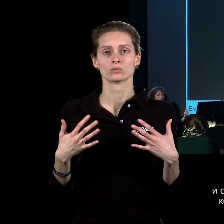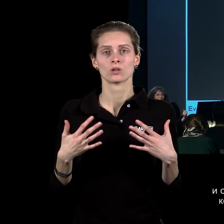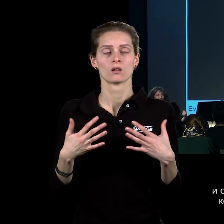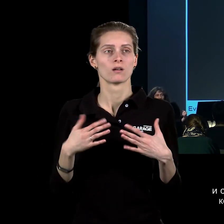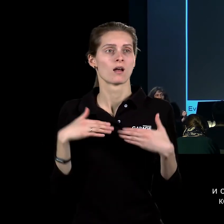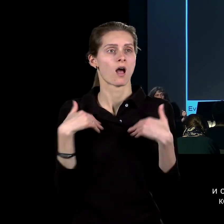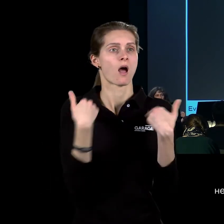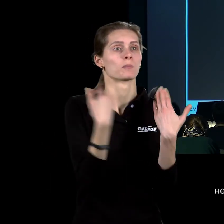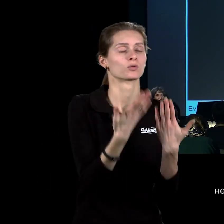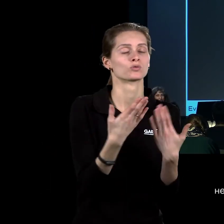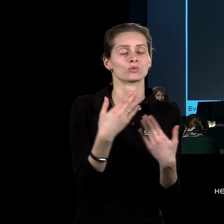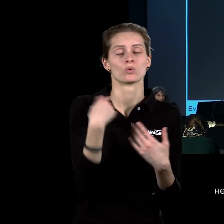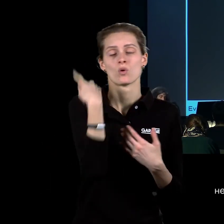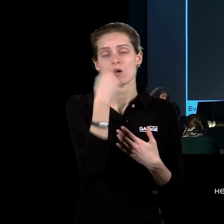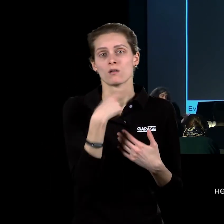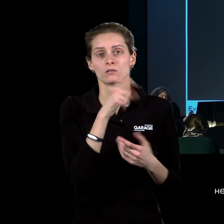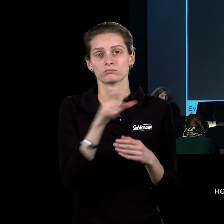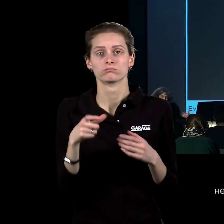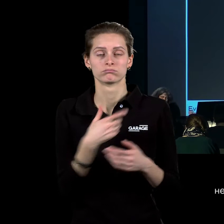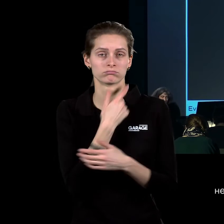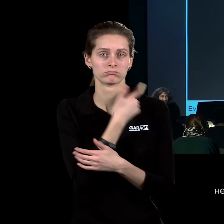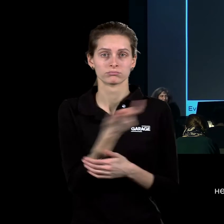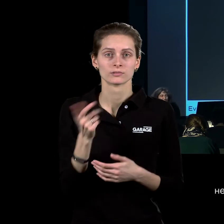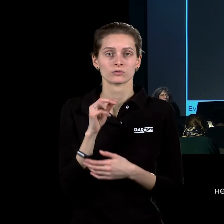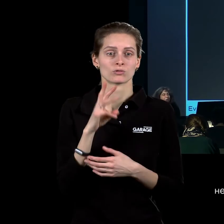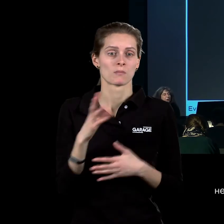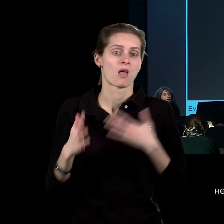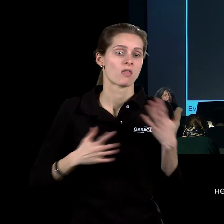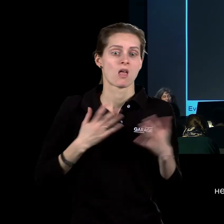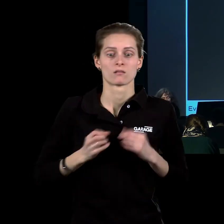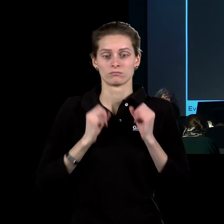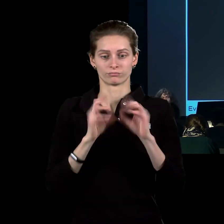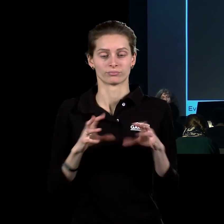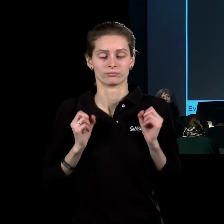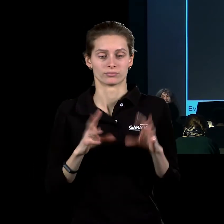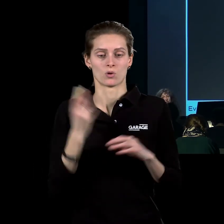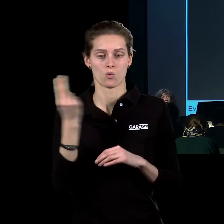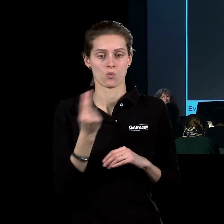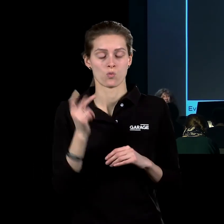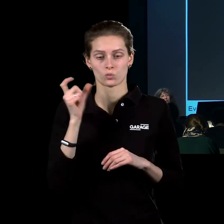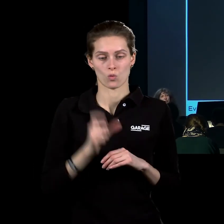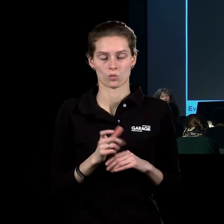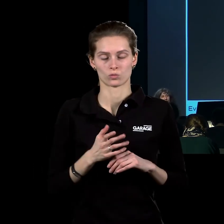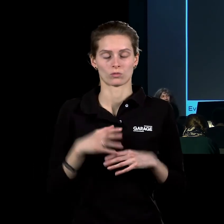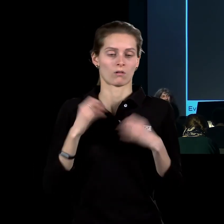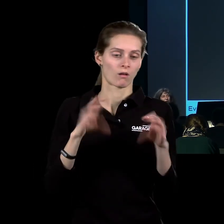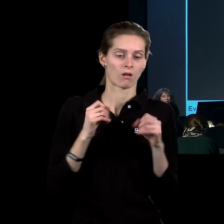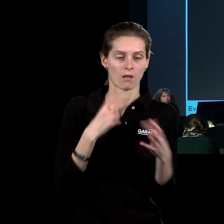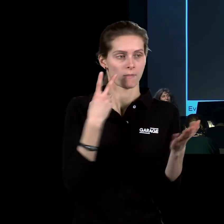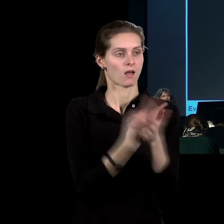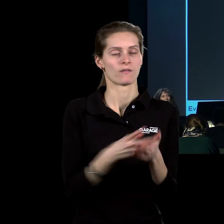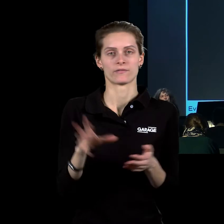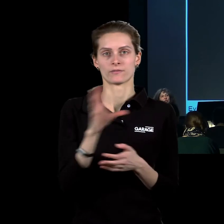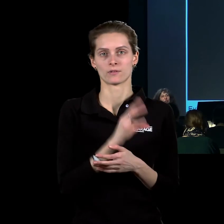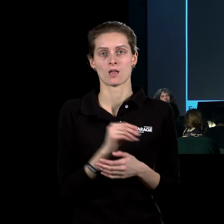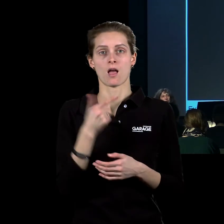обращено к сознанию зрителя, чем к выплескиванию энергии художника. И Гессе сбивает эту историю, да,